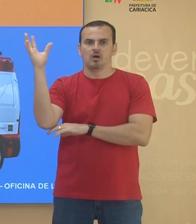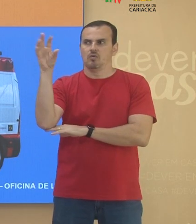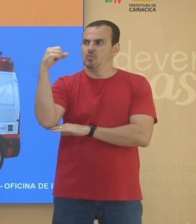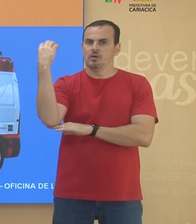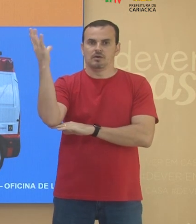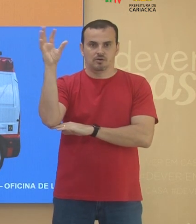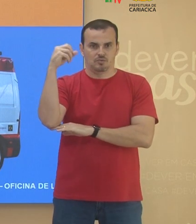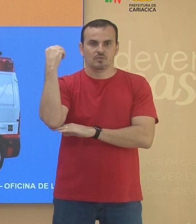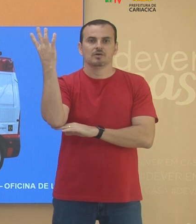Ambulância.